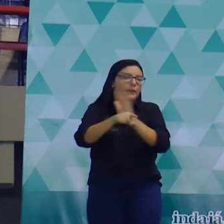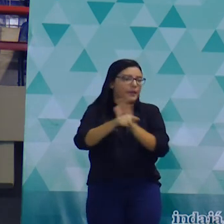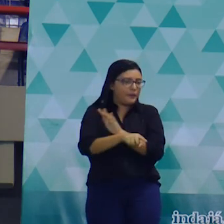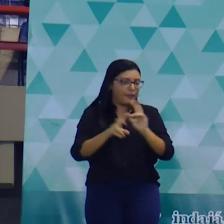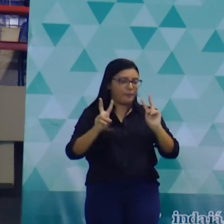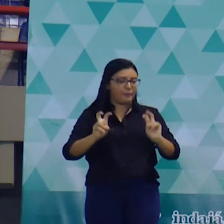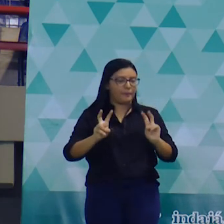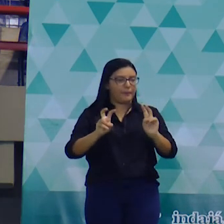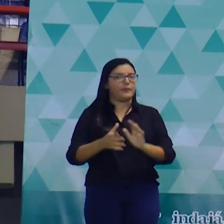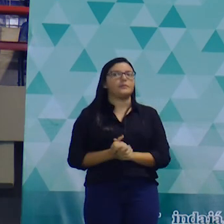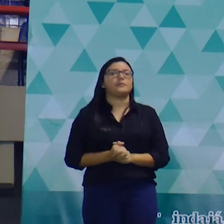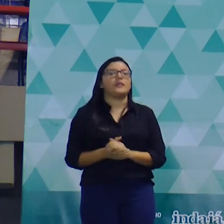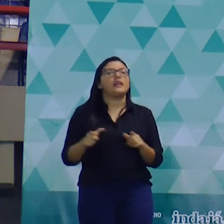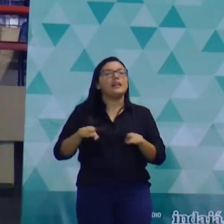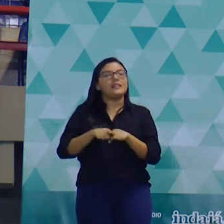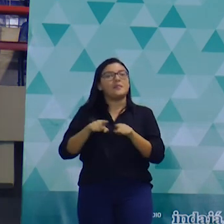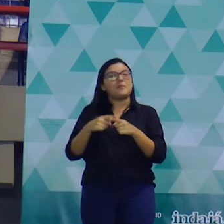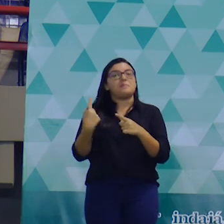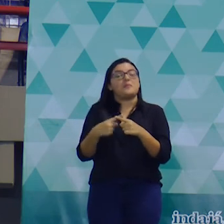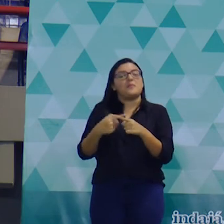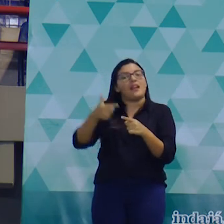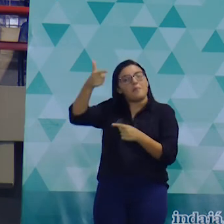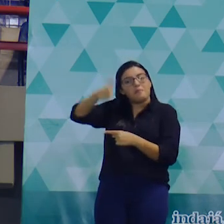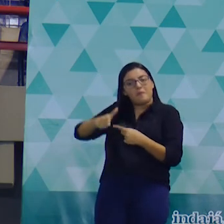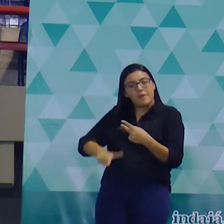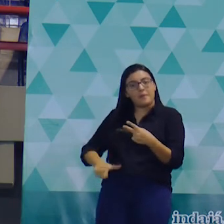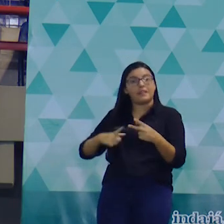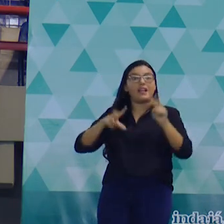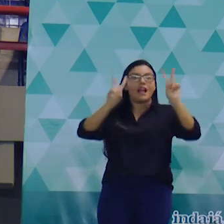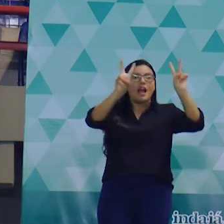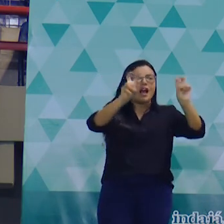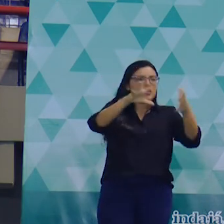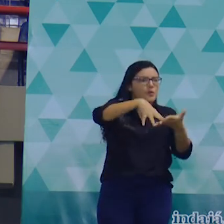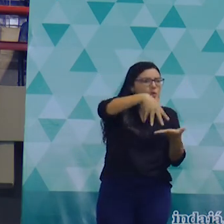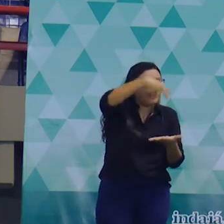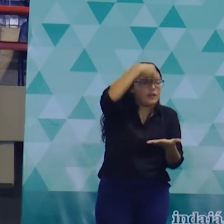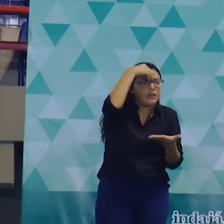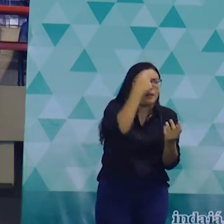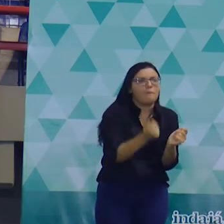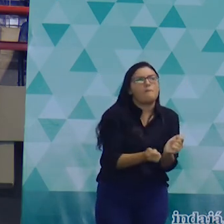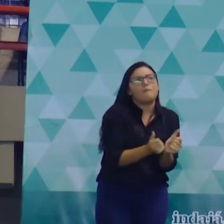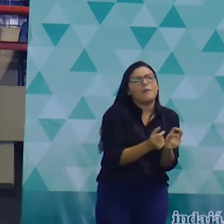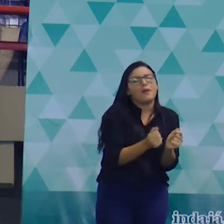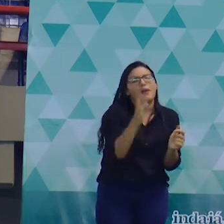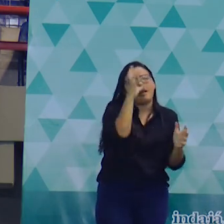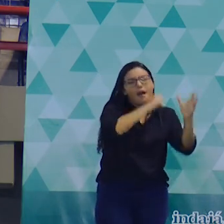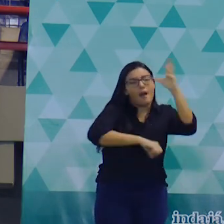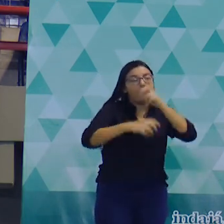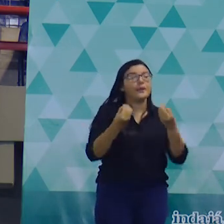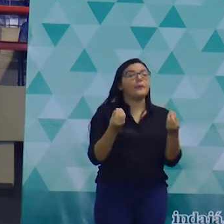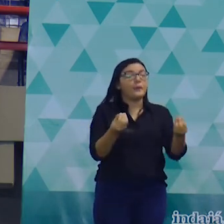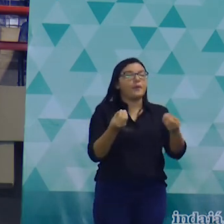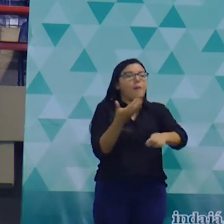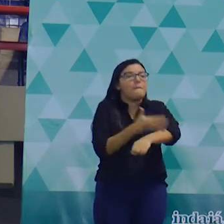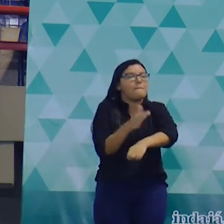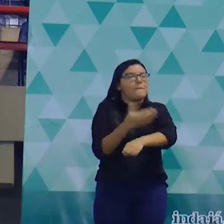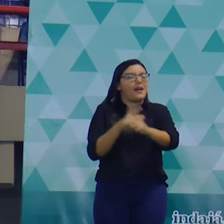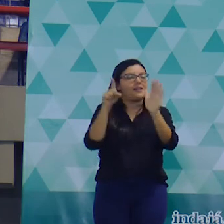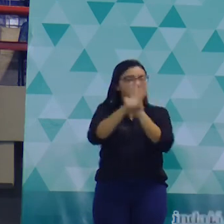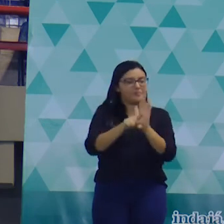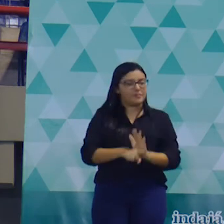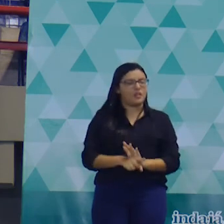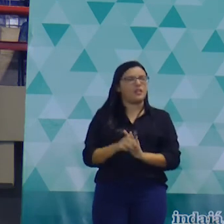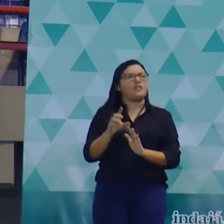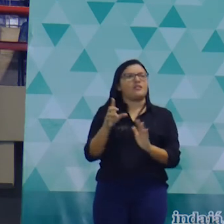Tá? Até pela repetição. É um assunto que tem pouca teoria, você aprende resolvendo questões, e a gente vai resolver aqui